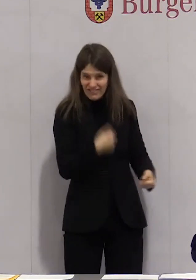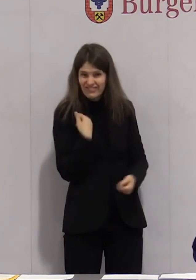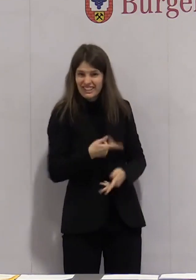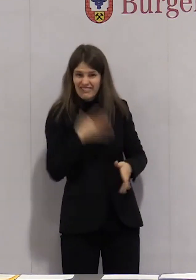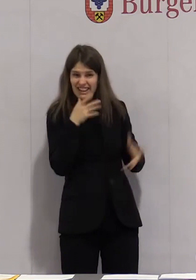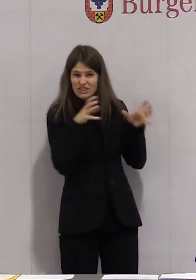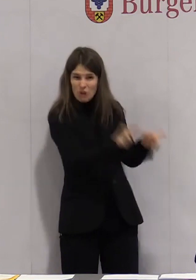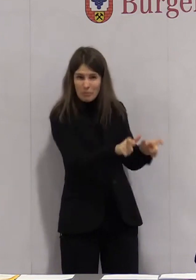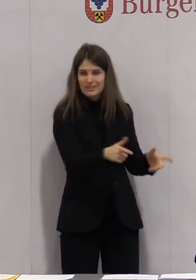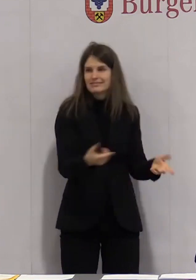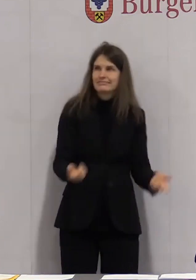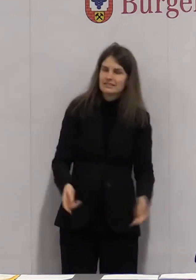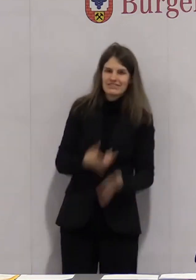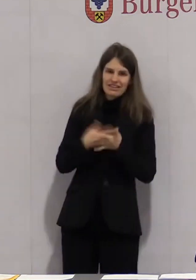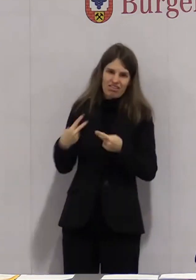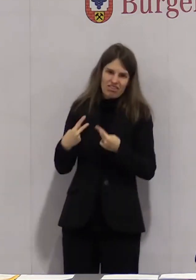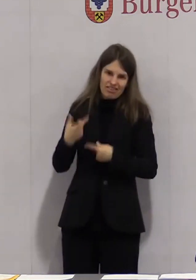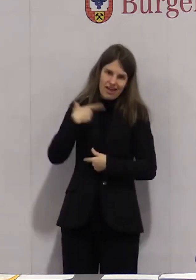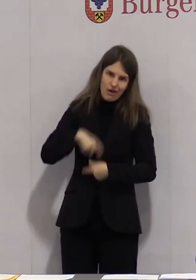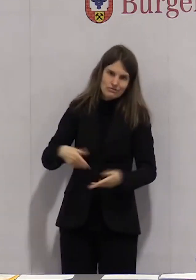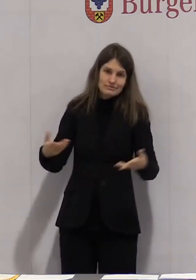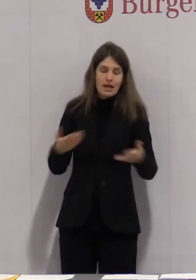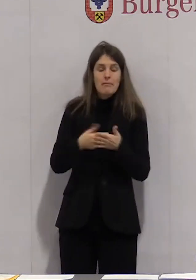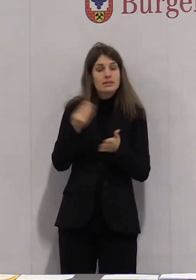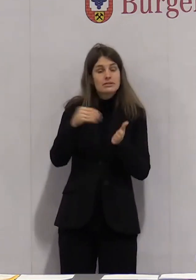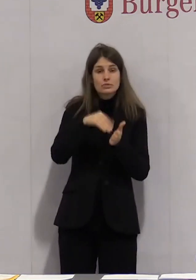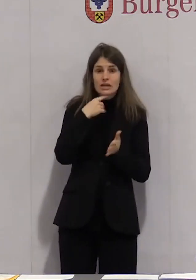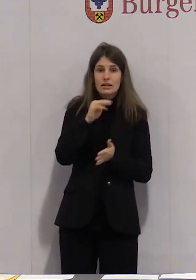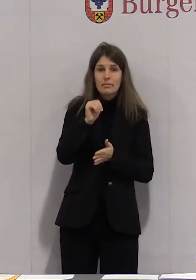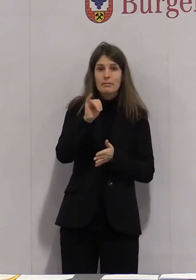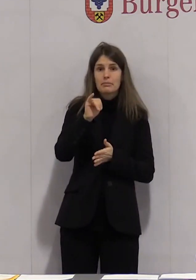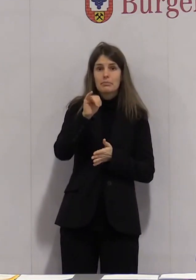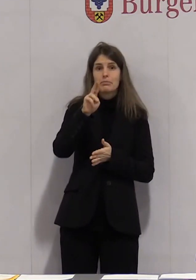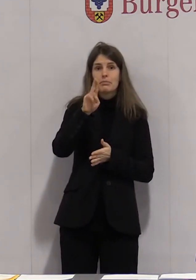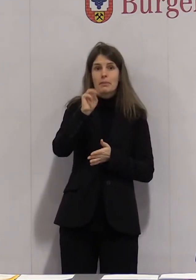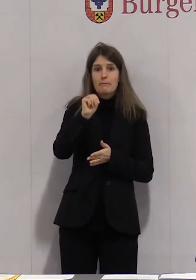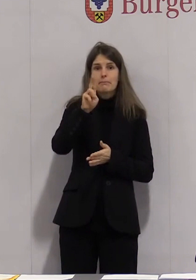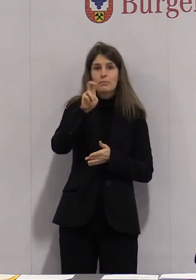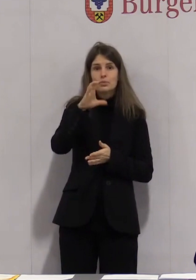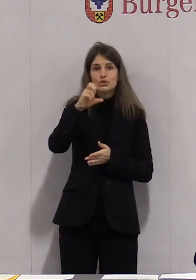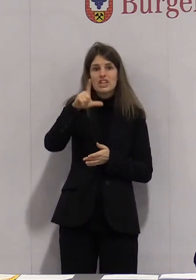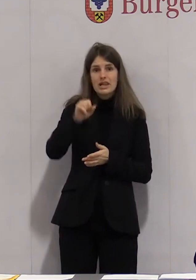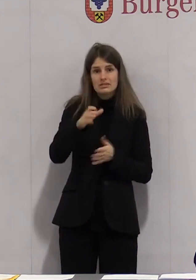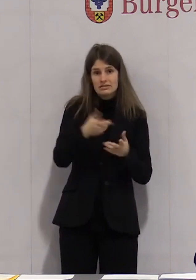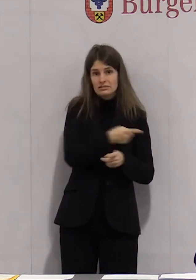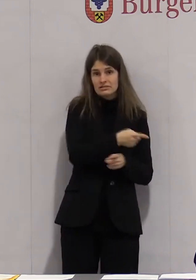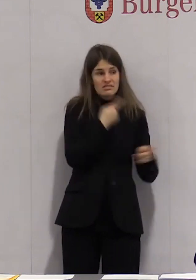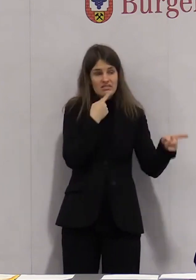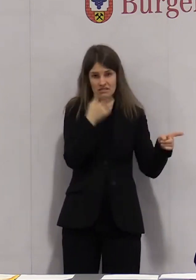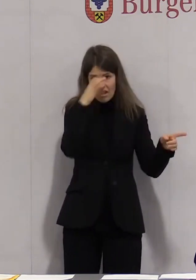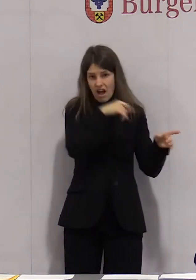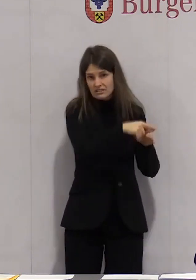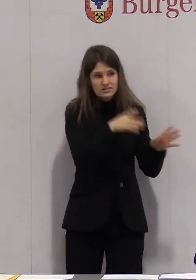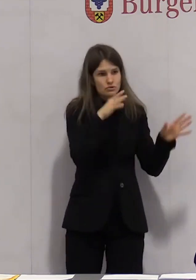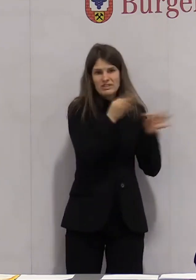und in mücheln zitiere das hohem bogen landkreis in beständen bogen nach kress sollte niemand nachts auf